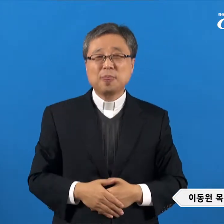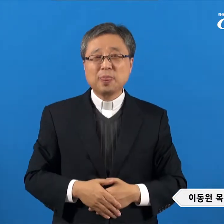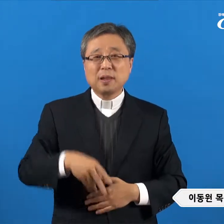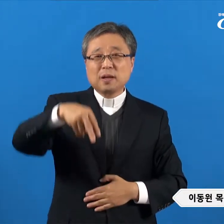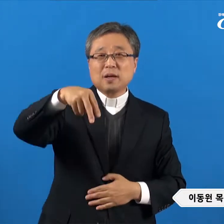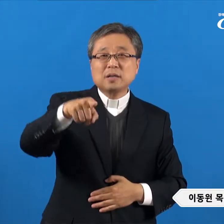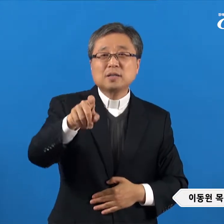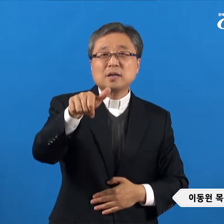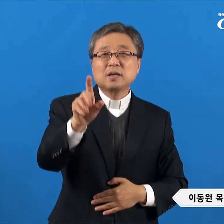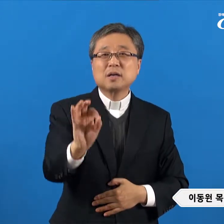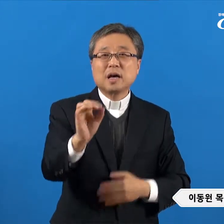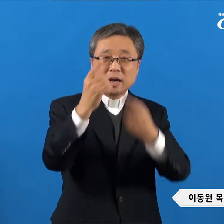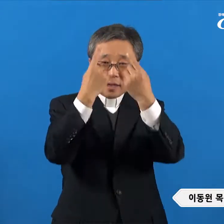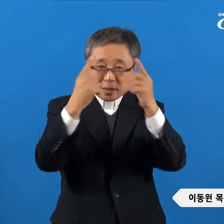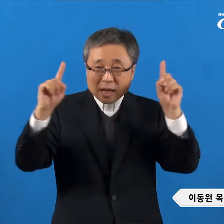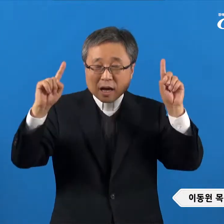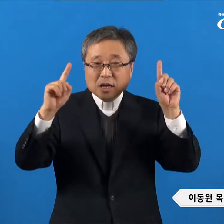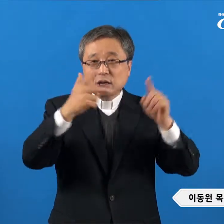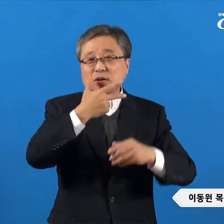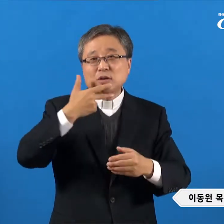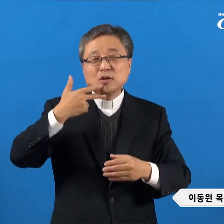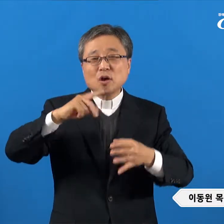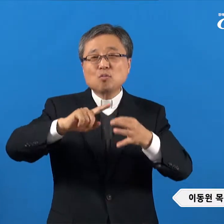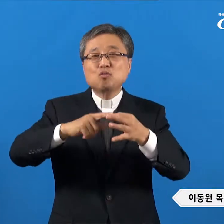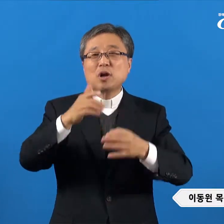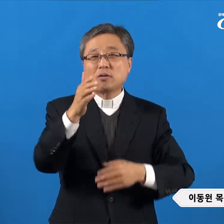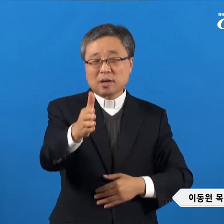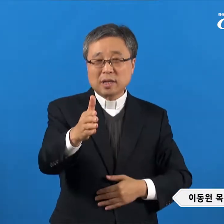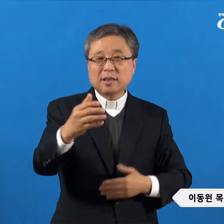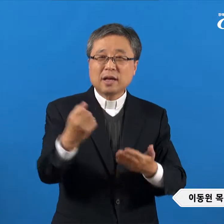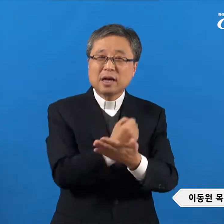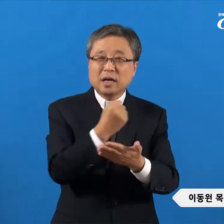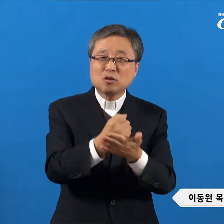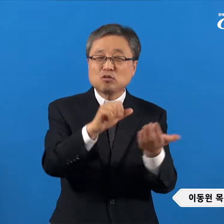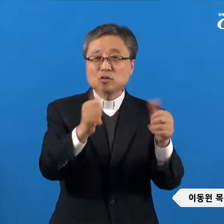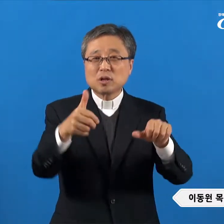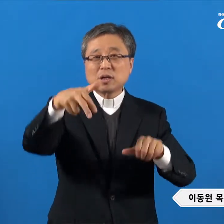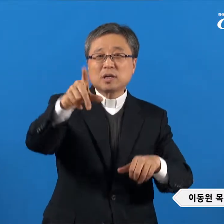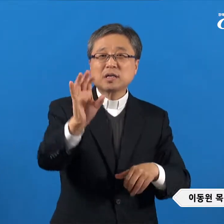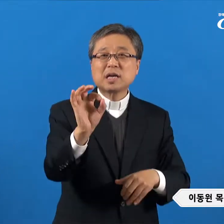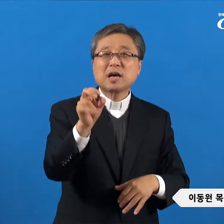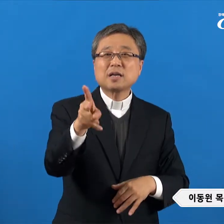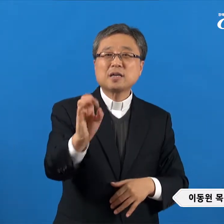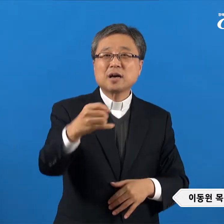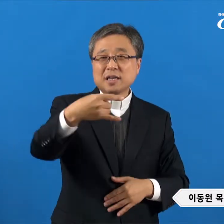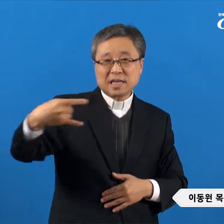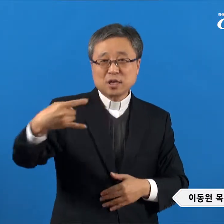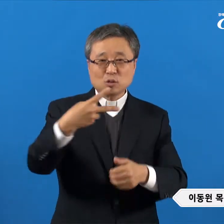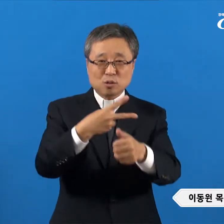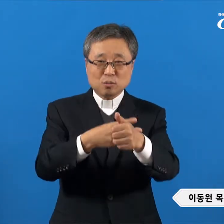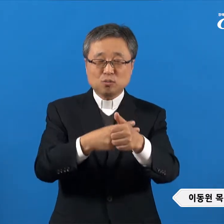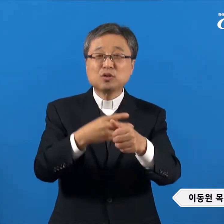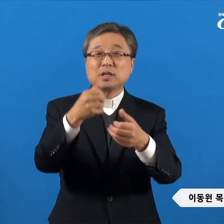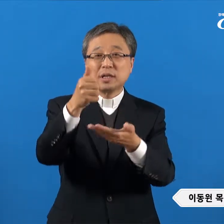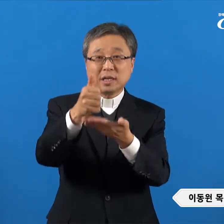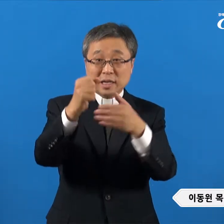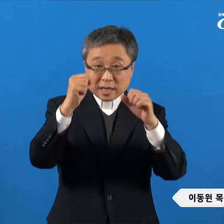서강대 영문과 교수로 재직하다가 안타깝게 우리 곁을 떠나간 장영희 교수라는 분이 있었습니다. 그가